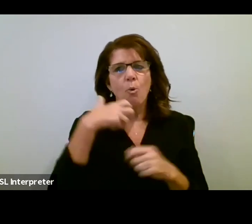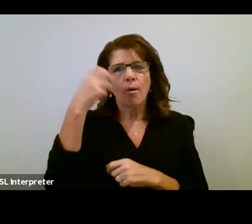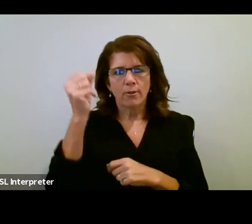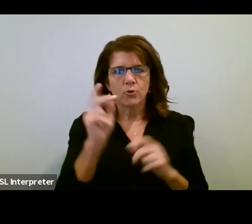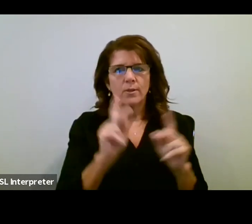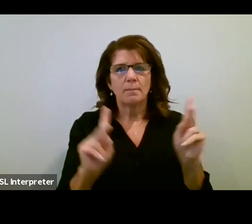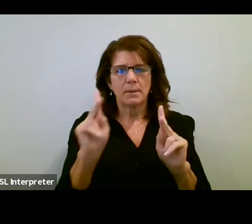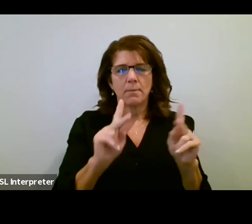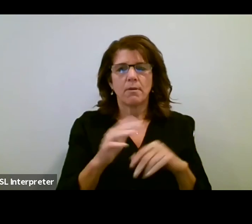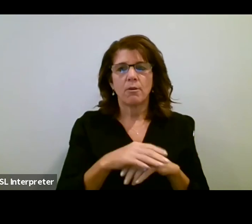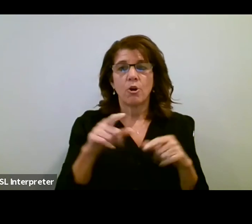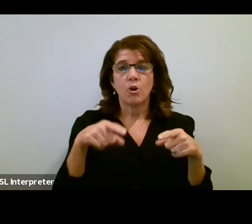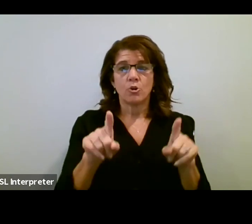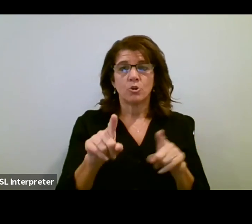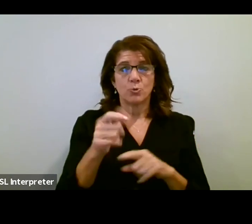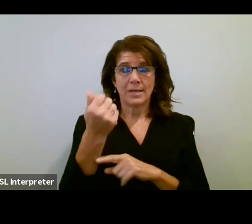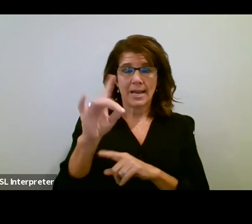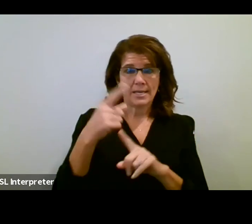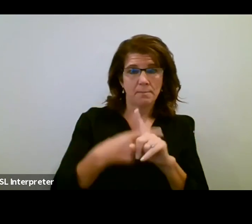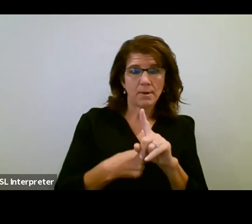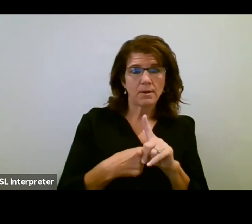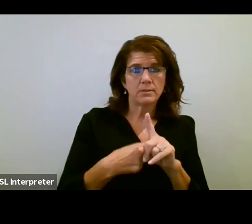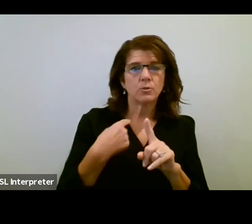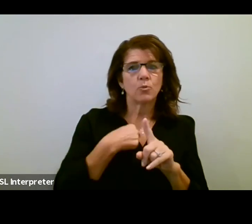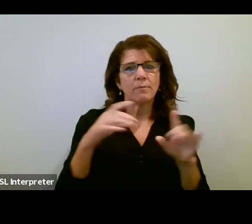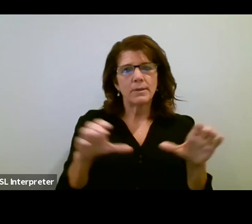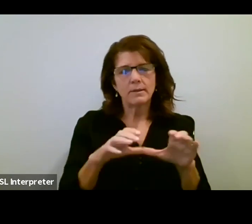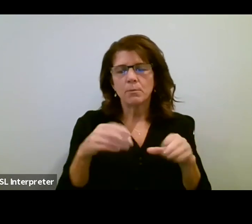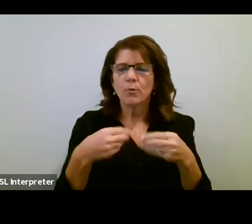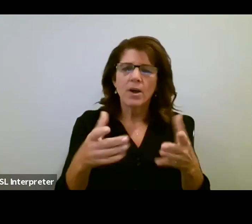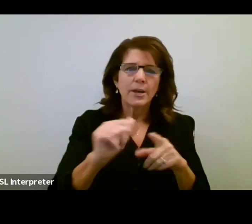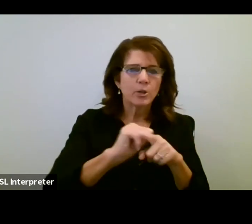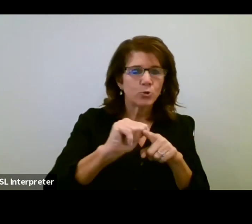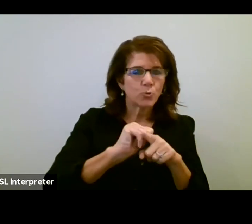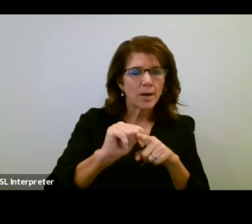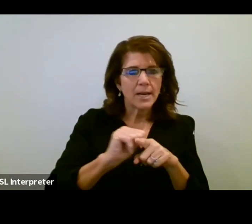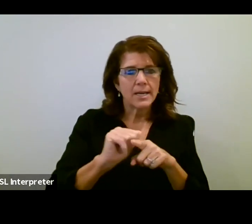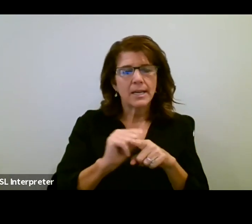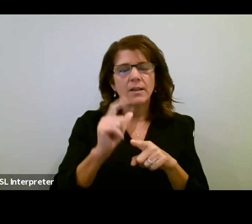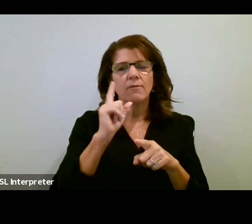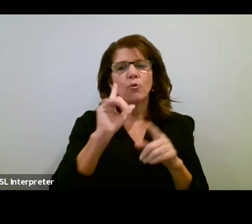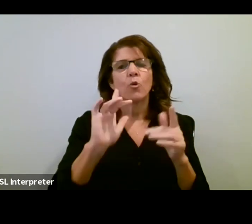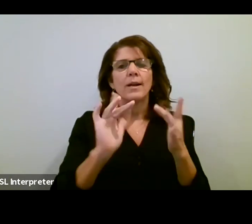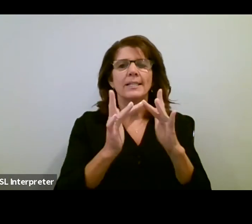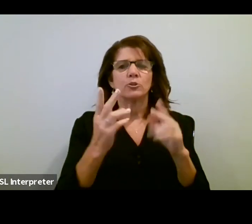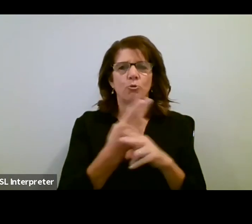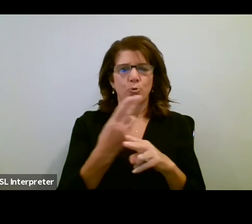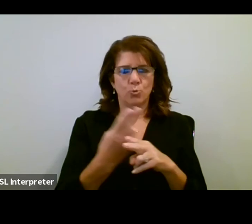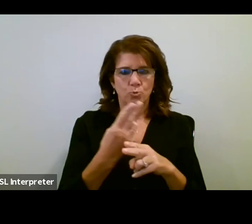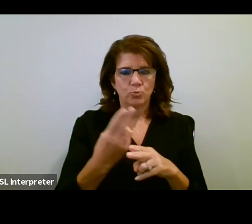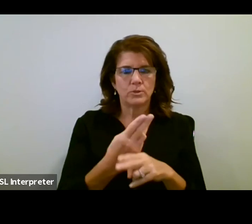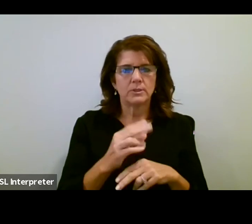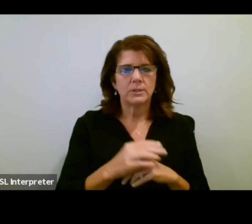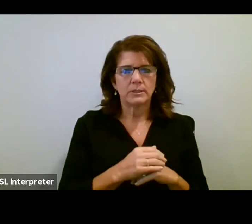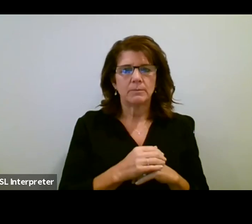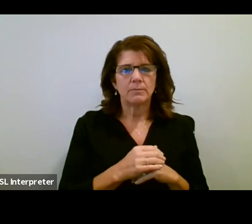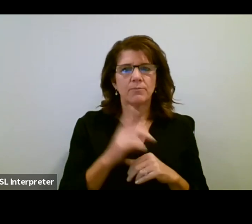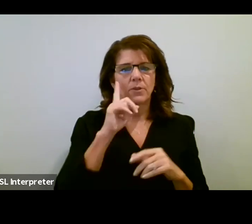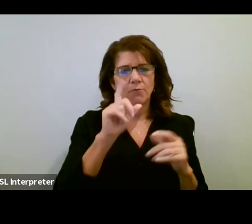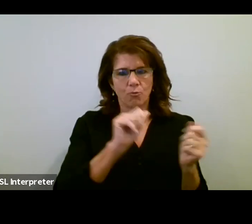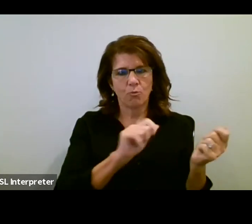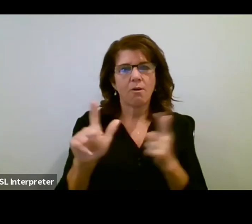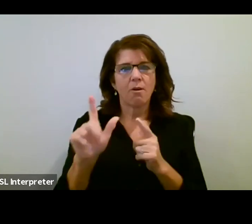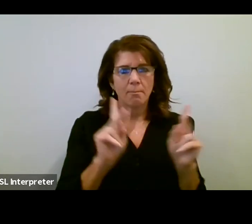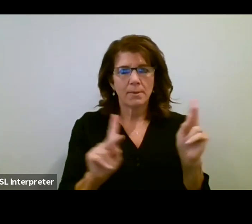respecto. Y asimismo, con el Ministerio de Transporte y Telecomunicaciones, también hemos llegado a zonas rurales que no